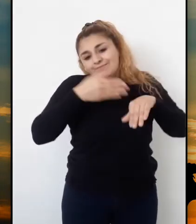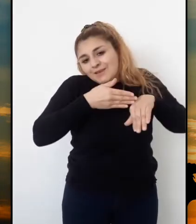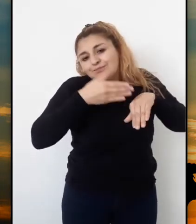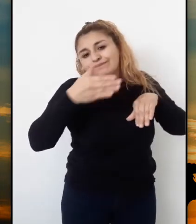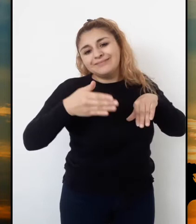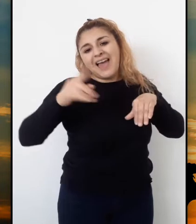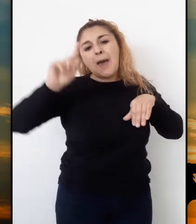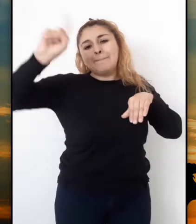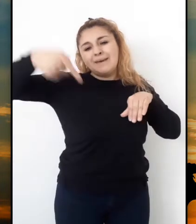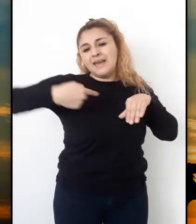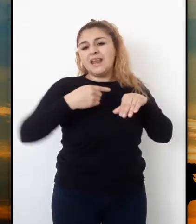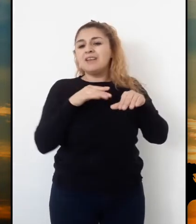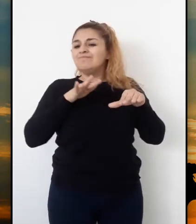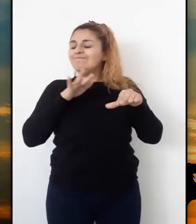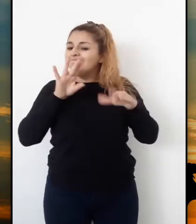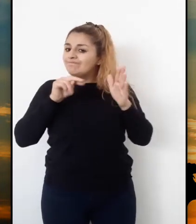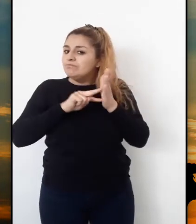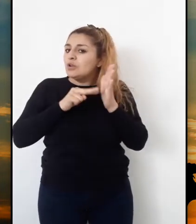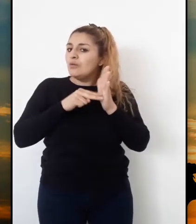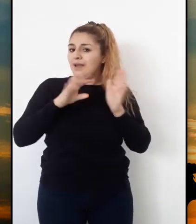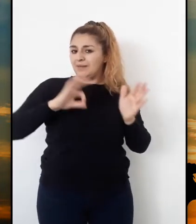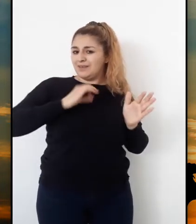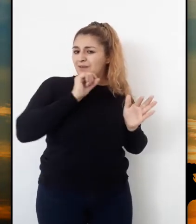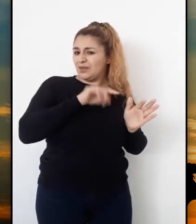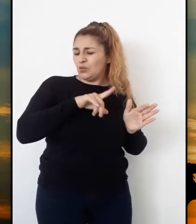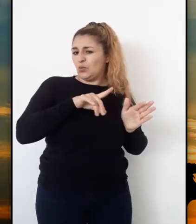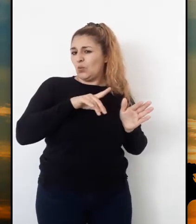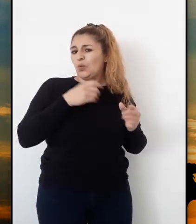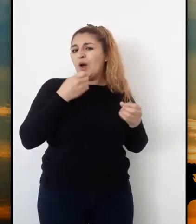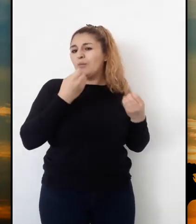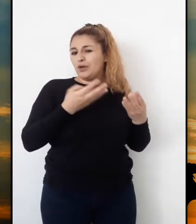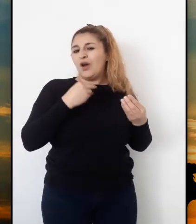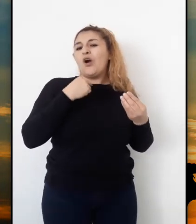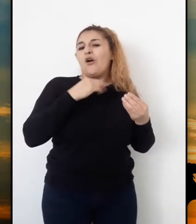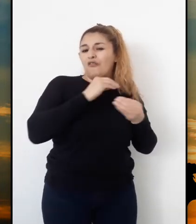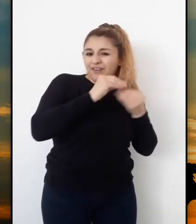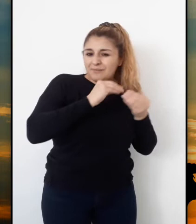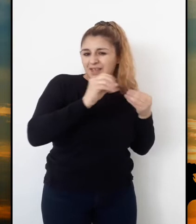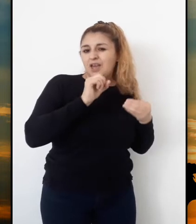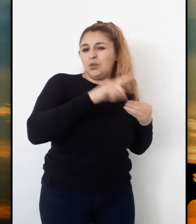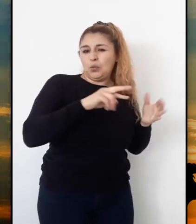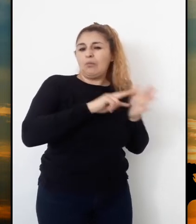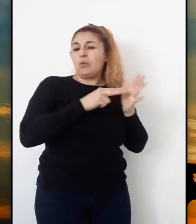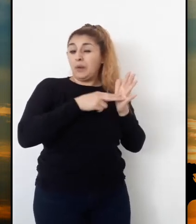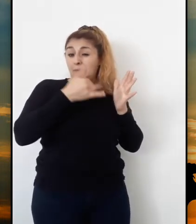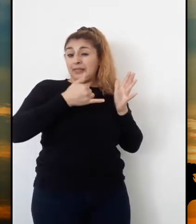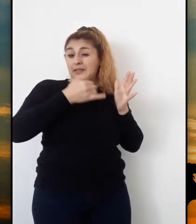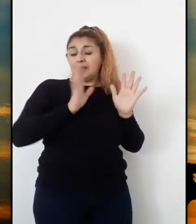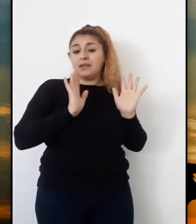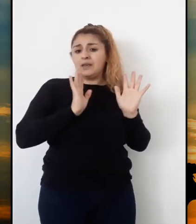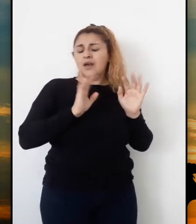place du roi Ézéchias. Si estarías en el lugar de Ezequías. Tu aimeras aller auprès du